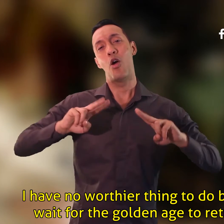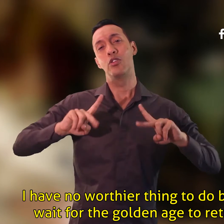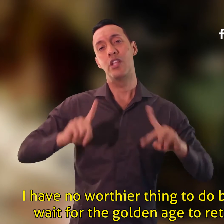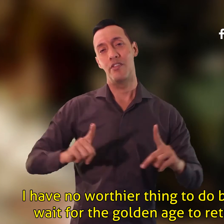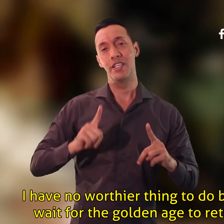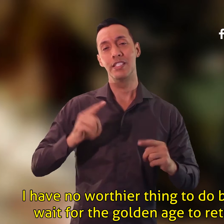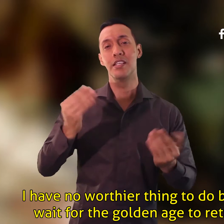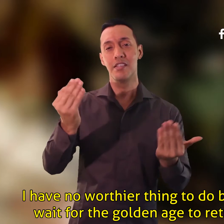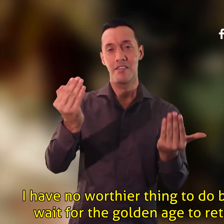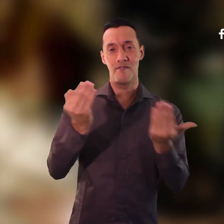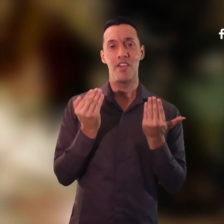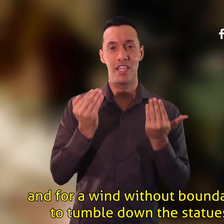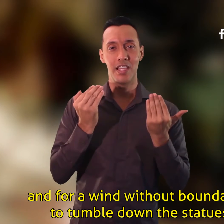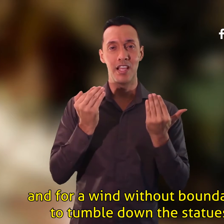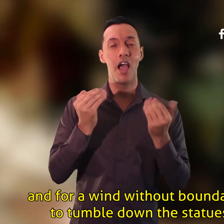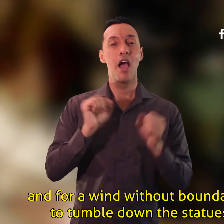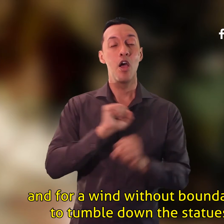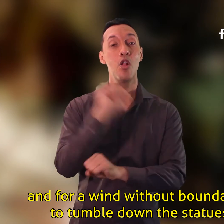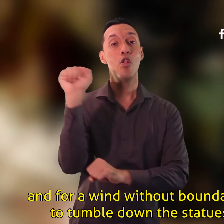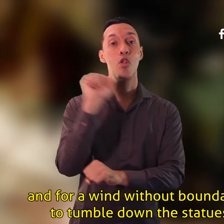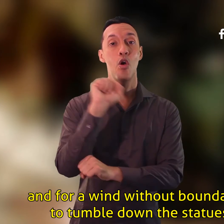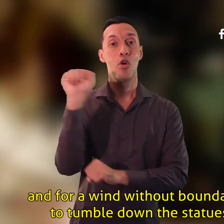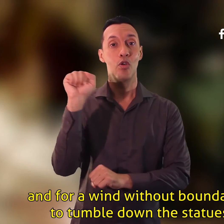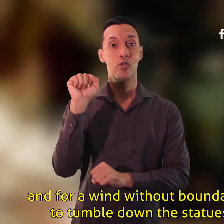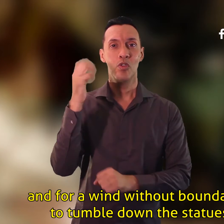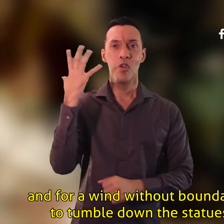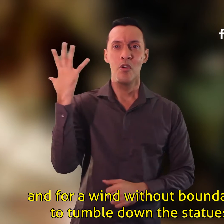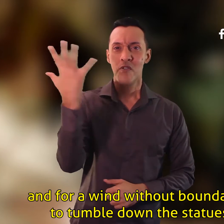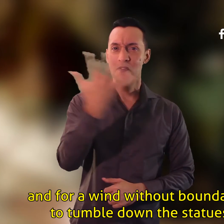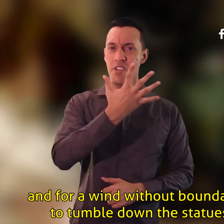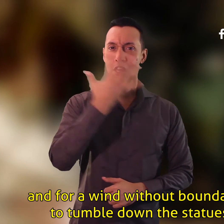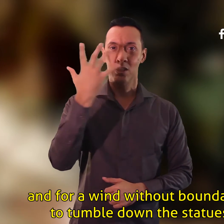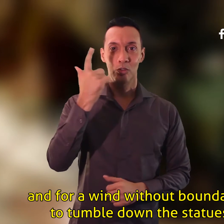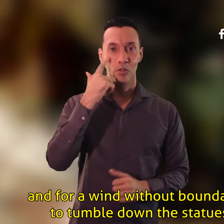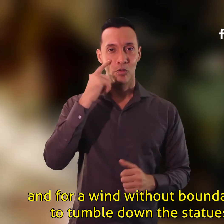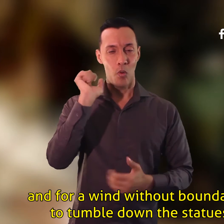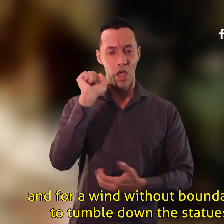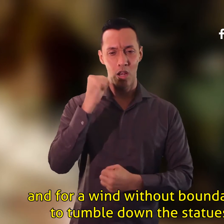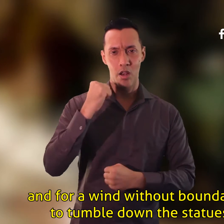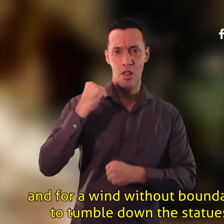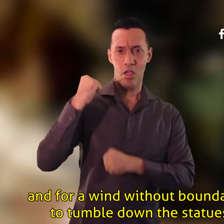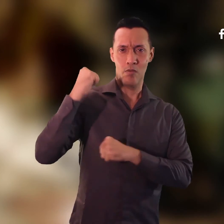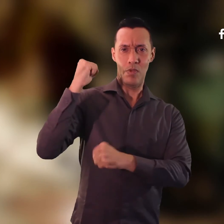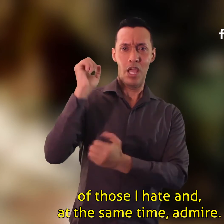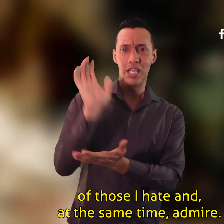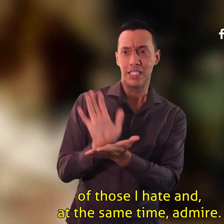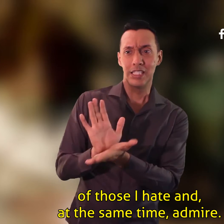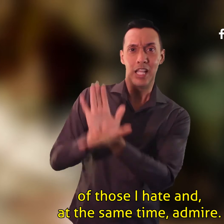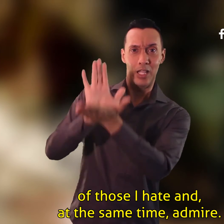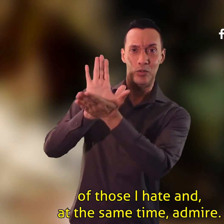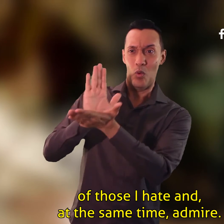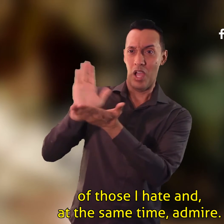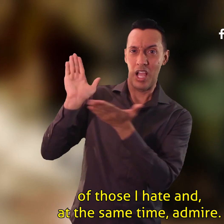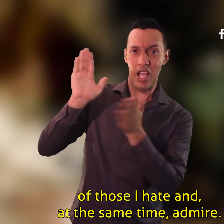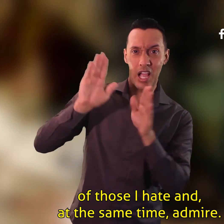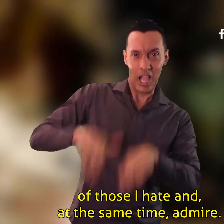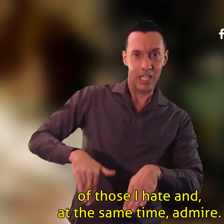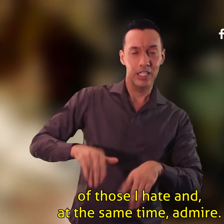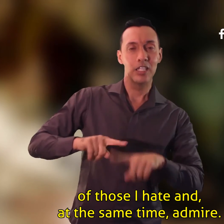regrese la edad dorada y un viento sin fronteras un derribe las estatuas de los que odio y a la